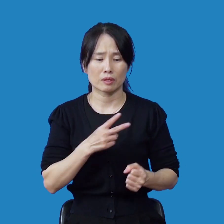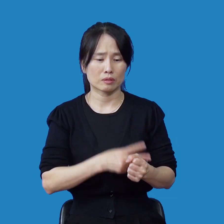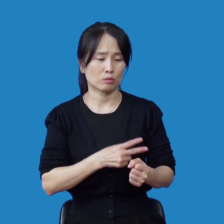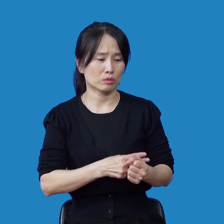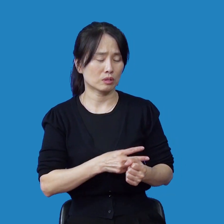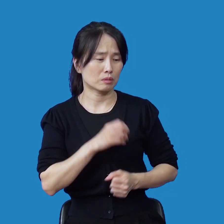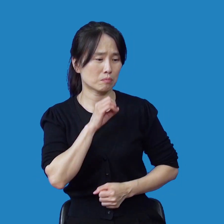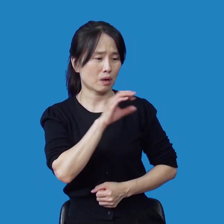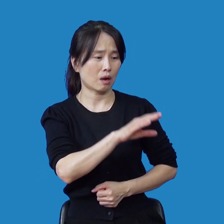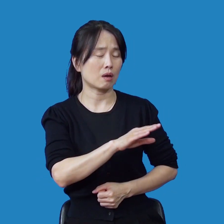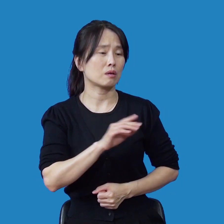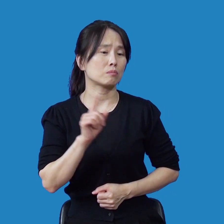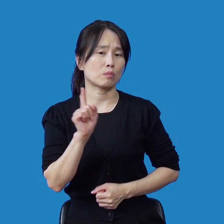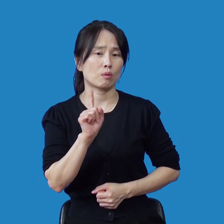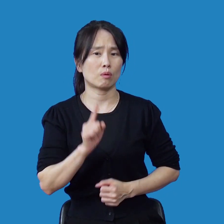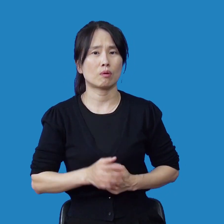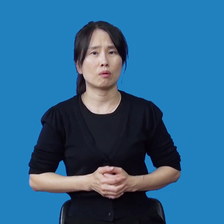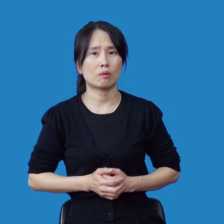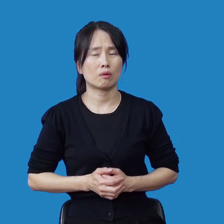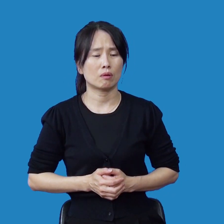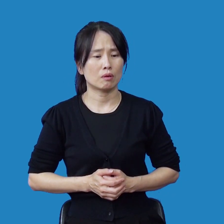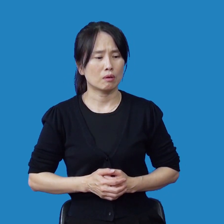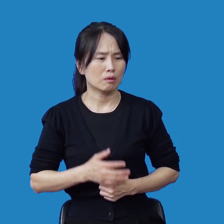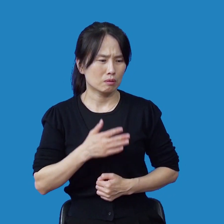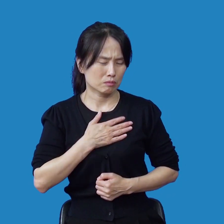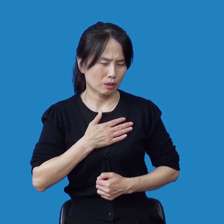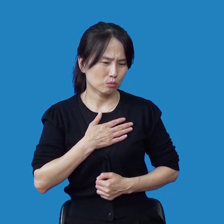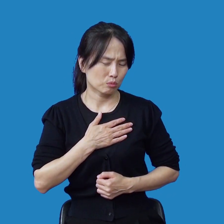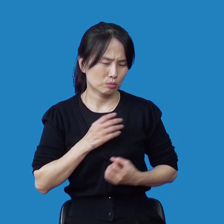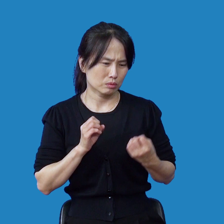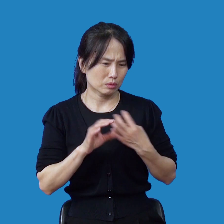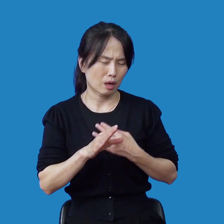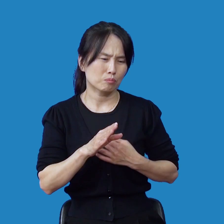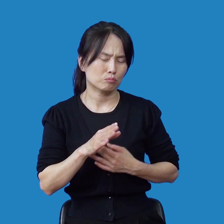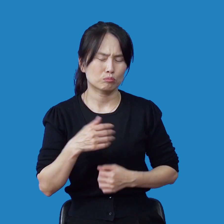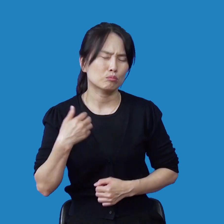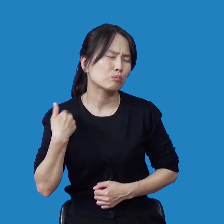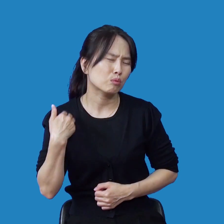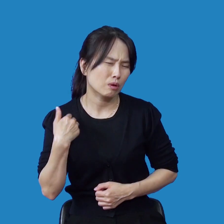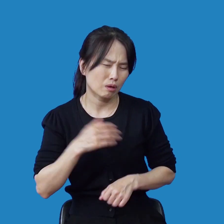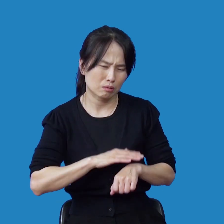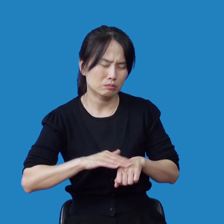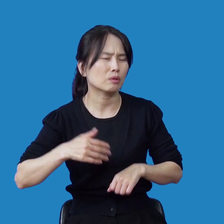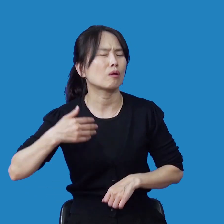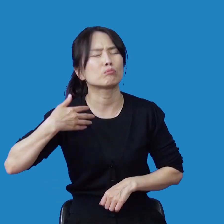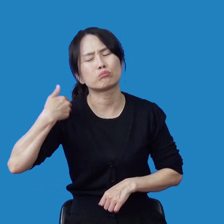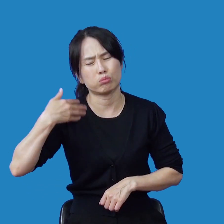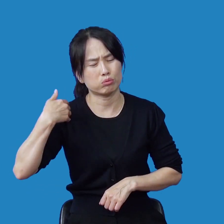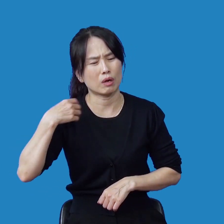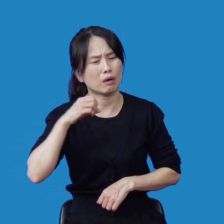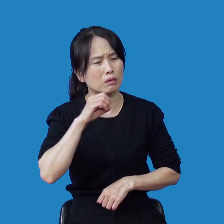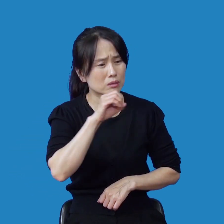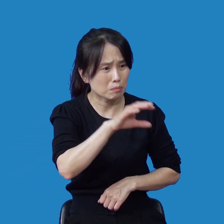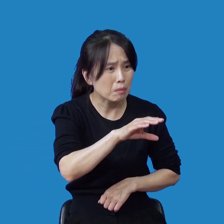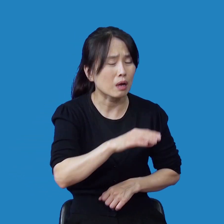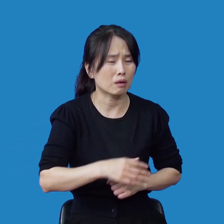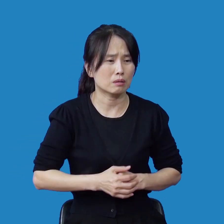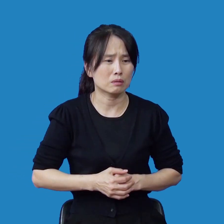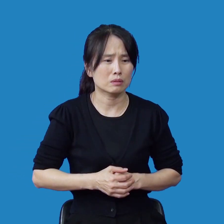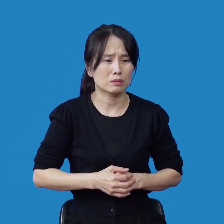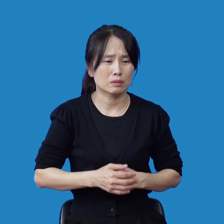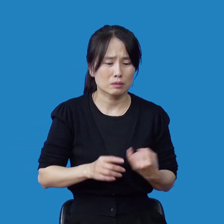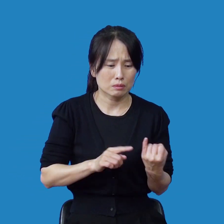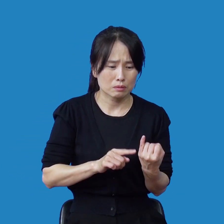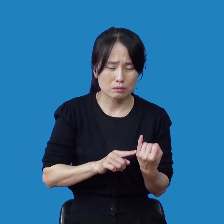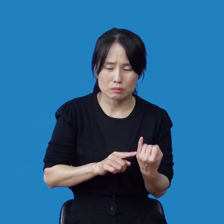교수님 입에서 나온 한마디는 나도 잘 모르겠네 하는 것이었습니다. 너무 간단해서 고개를